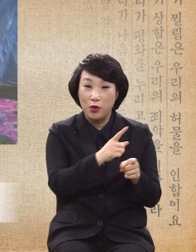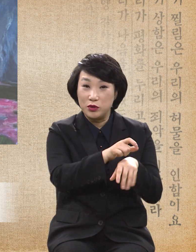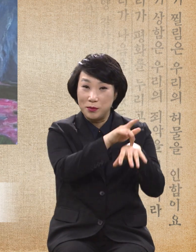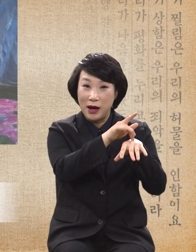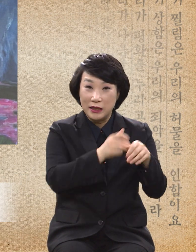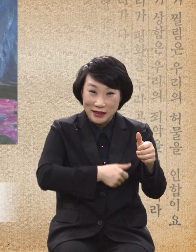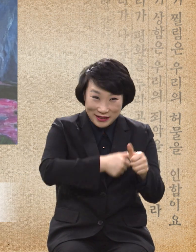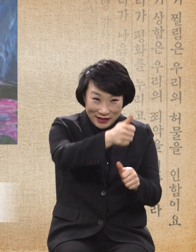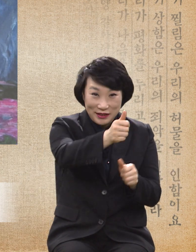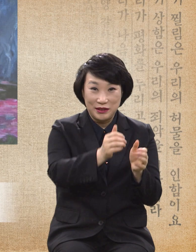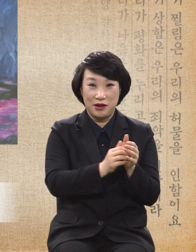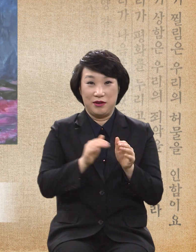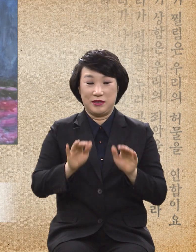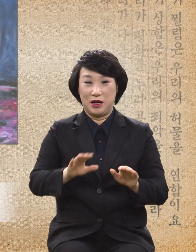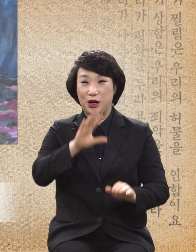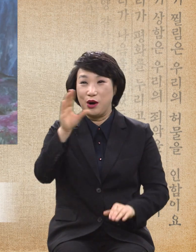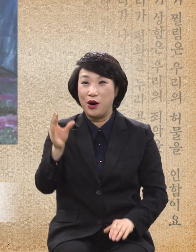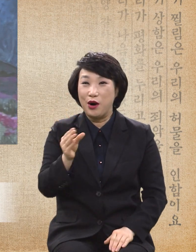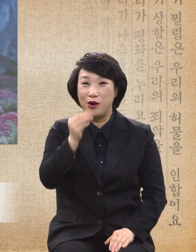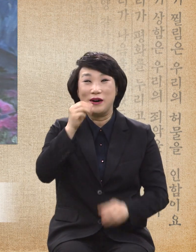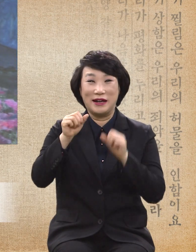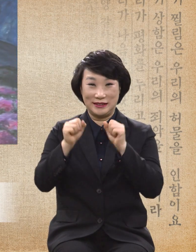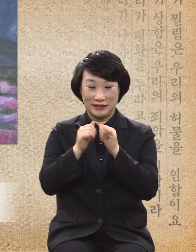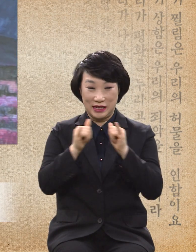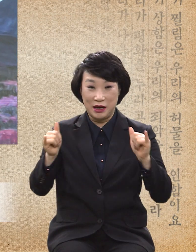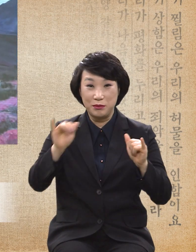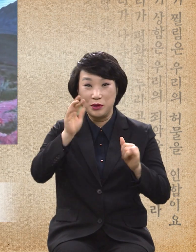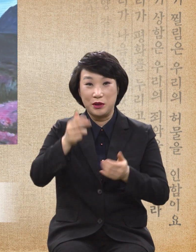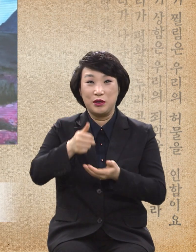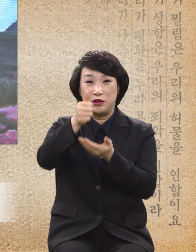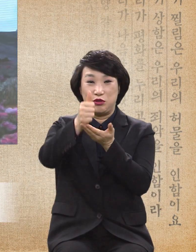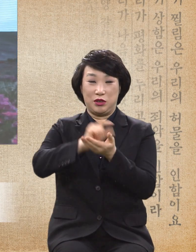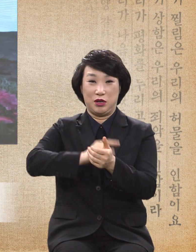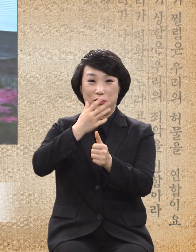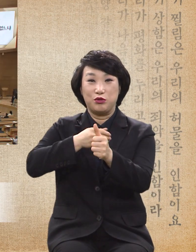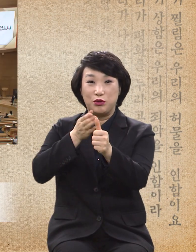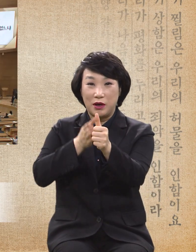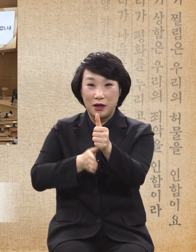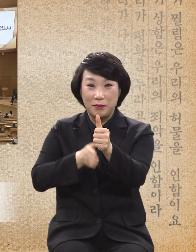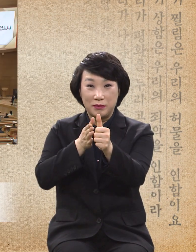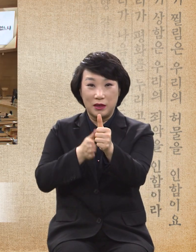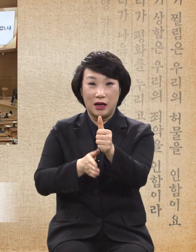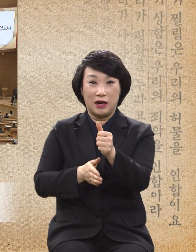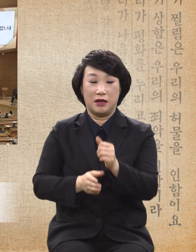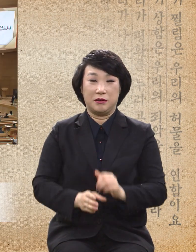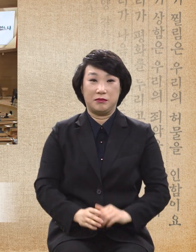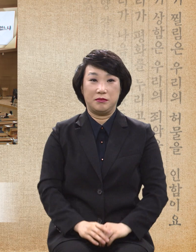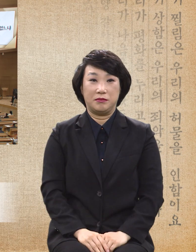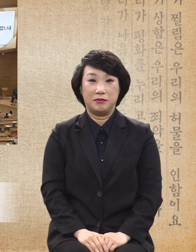이겨서 승리해서 거룩한 존재가 되기를 주님의 이름으로 축원합니다.